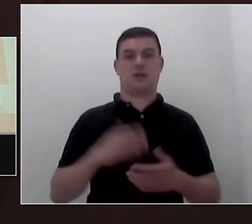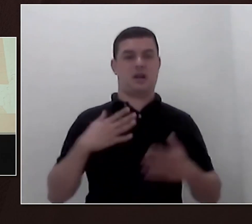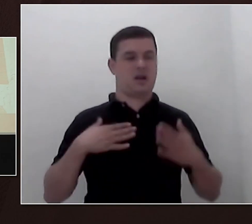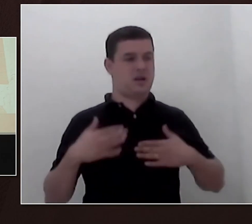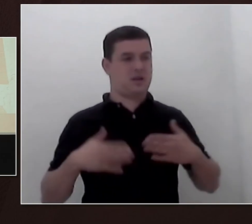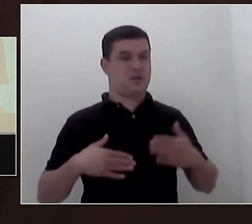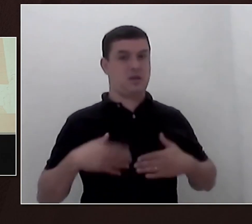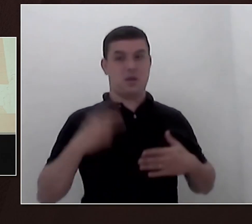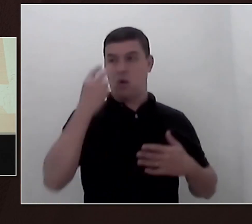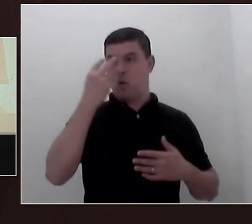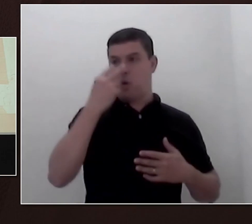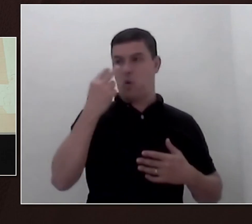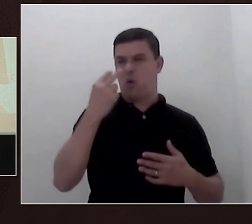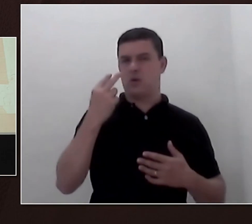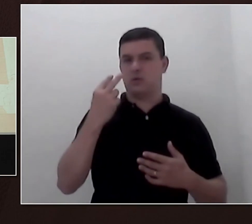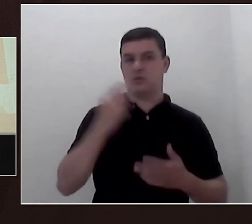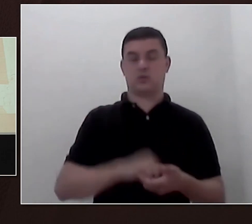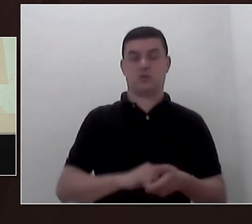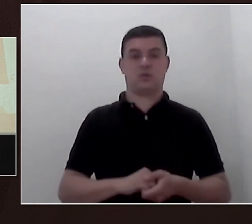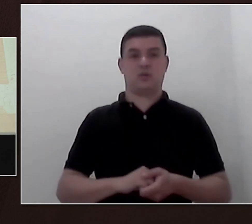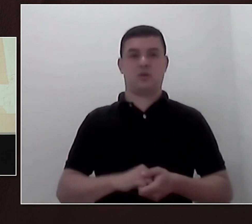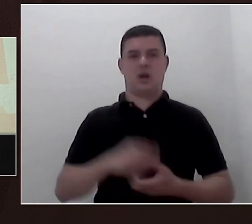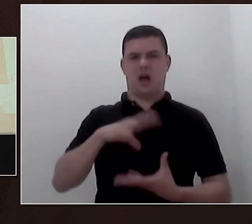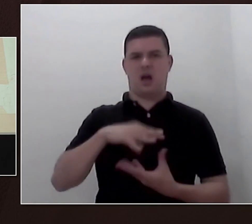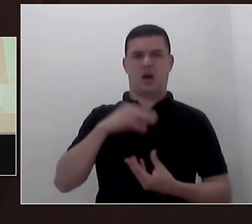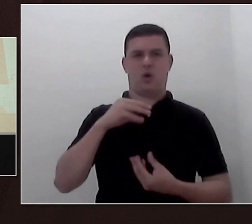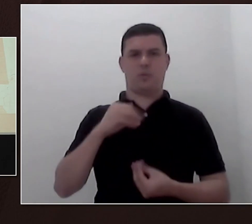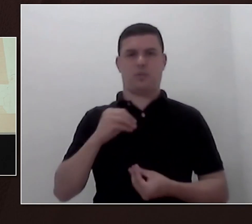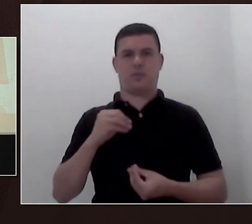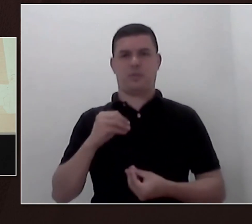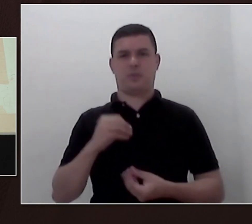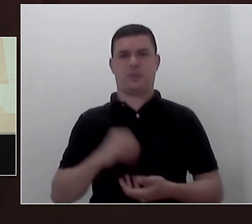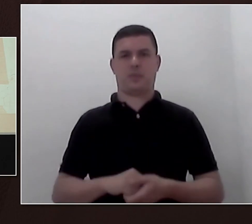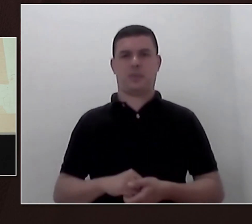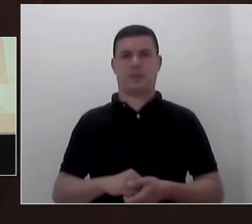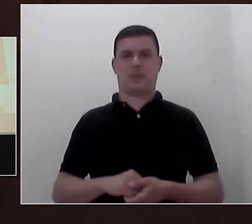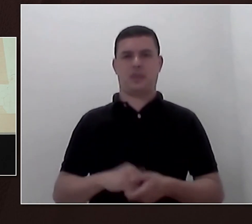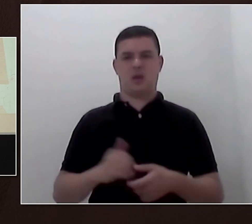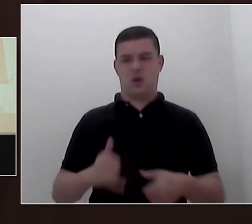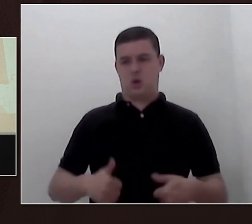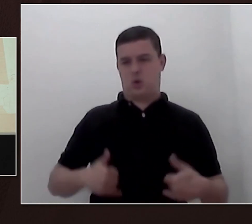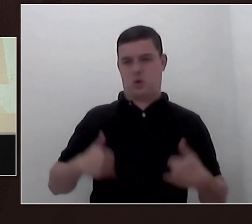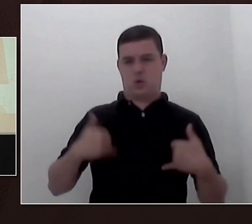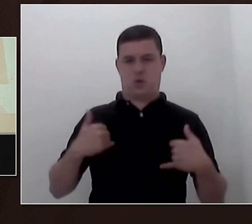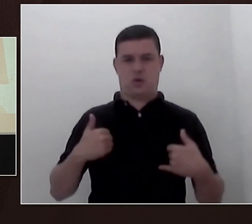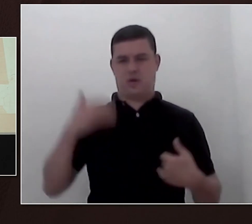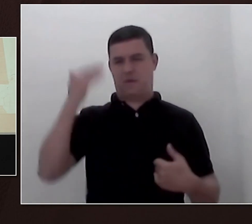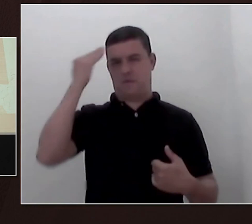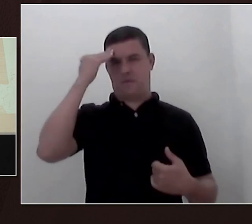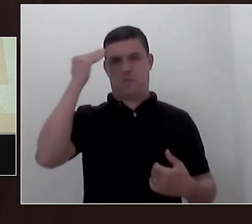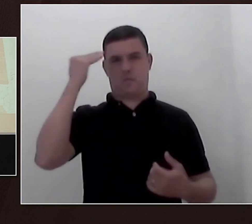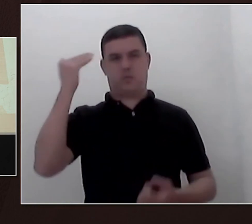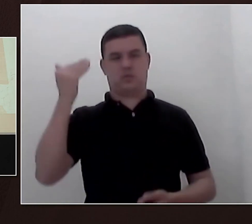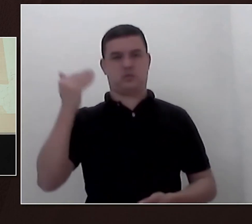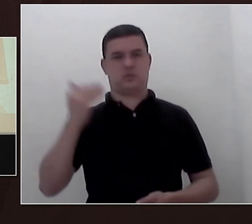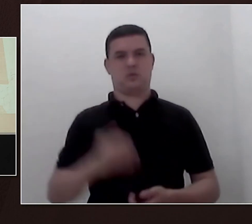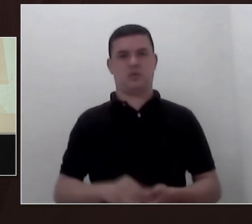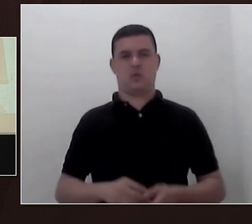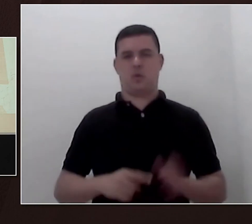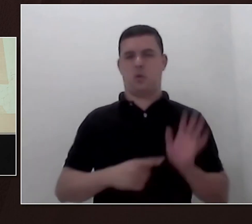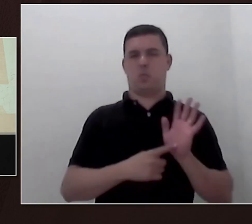para a satisfação da alma, a soberba da vida refere-se à vanglória, poder, fama, orgulho e exibição de coisas materiais.